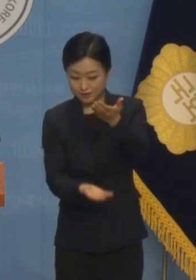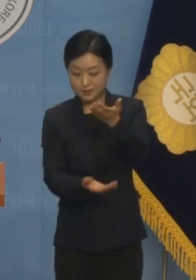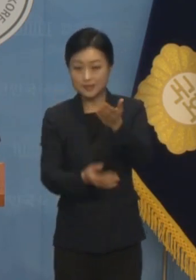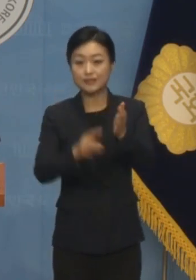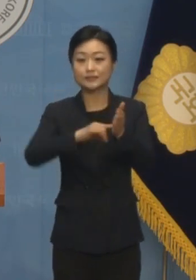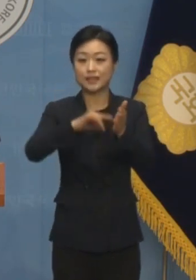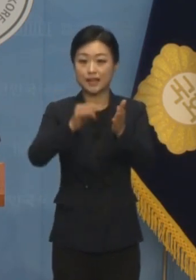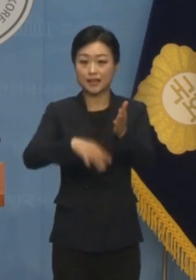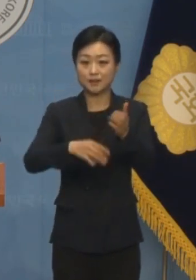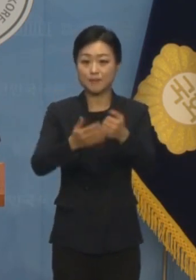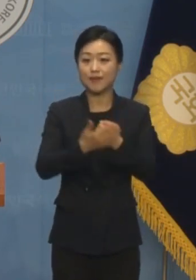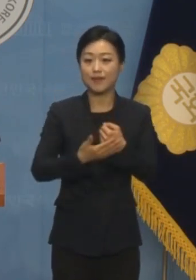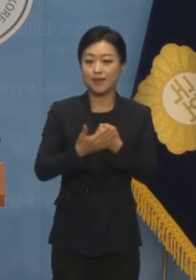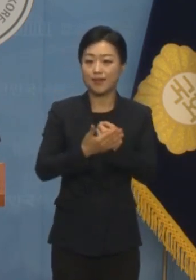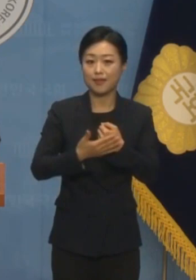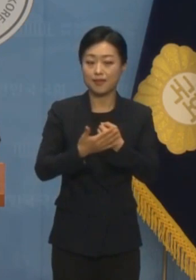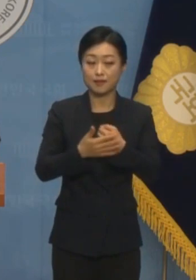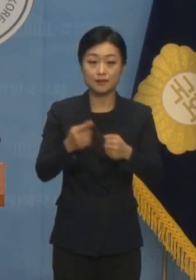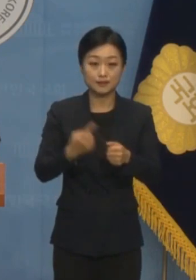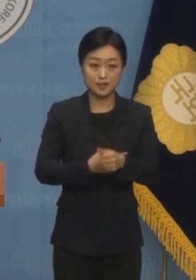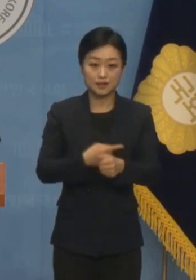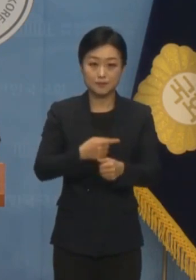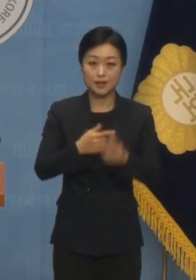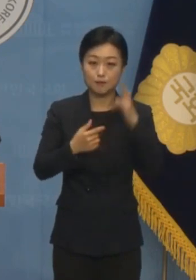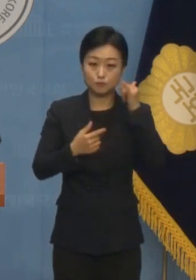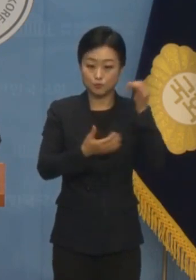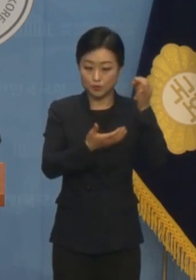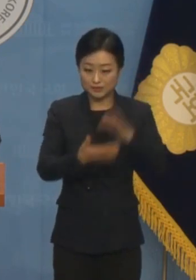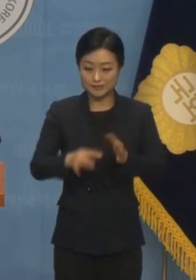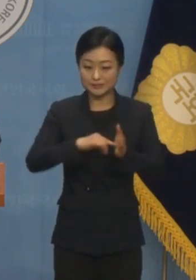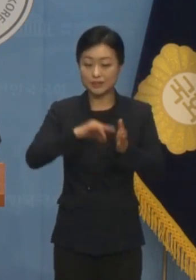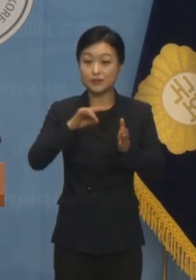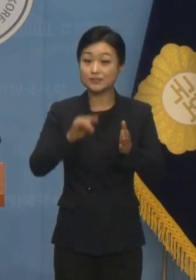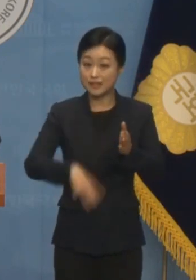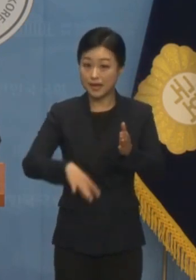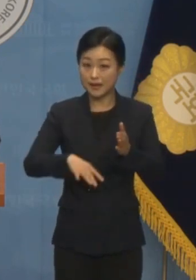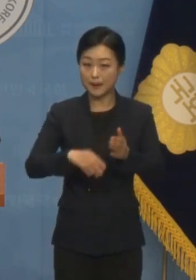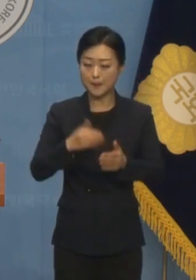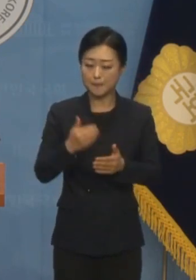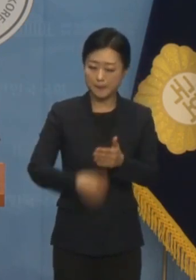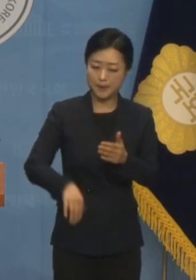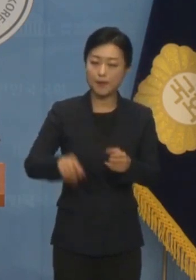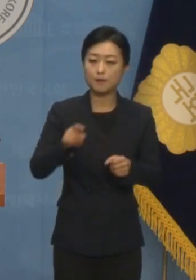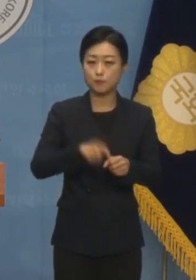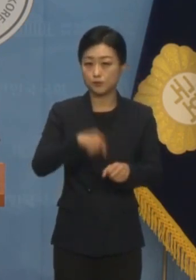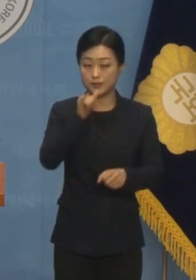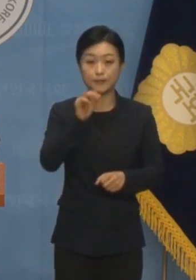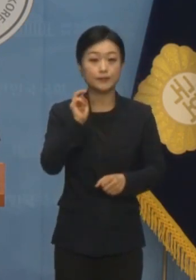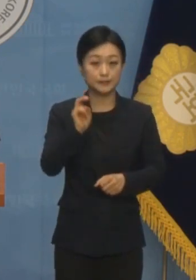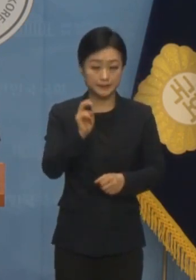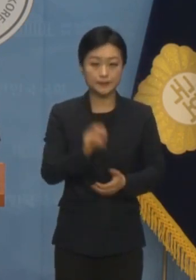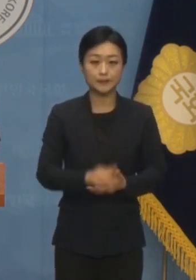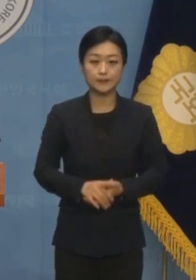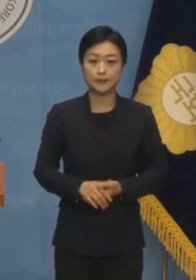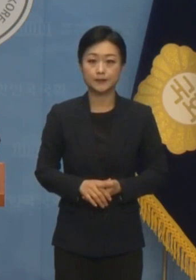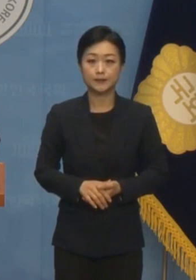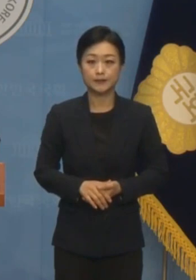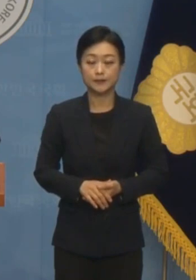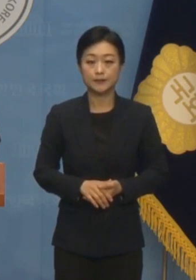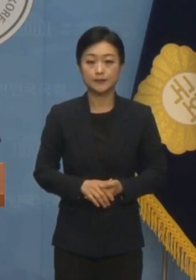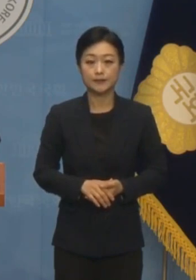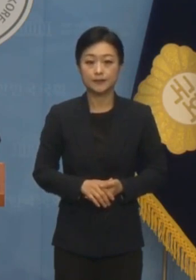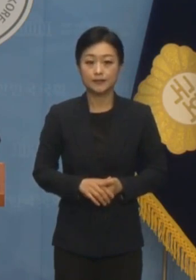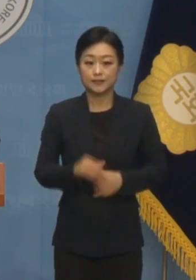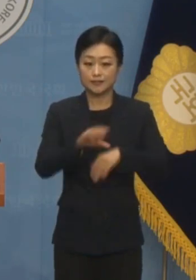이용하여 증여세를 피하려고 한 꼼수가 아니냐는 의혹이 제기되고 있습니다. 언론 탄압에